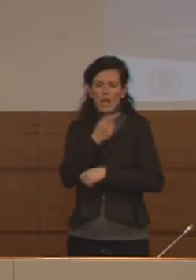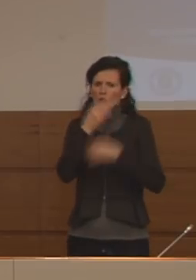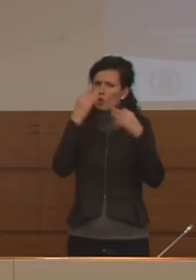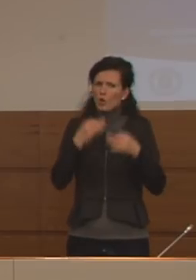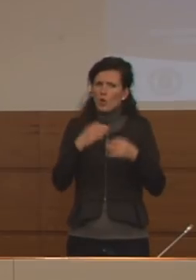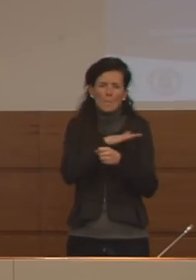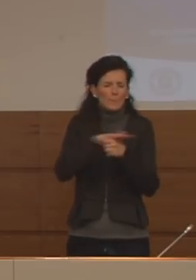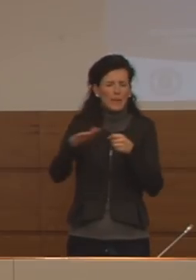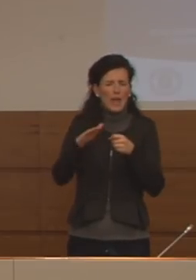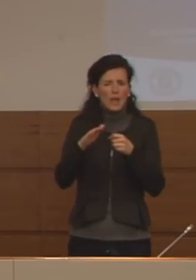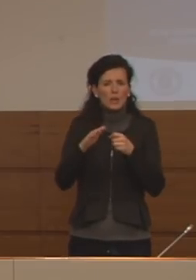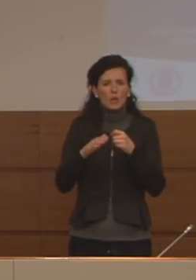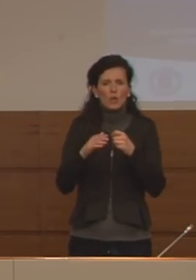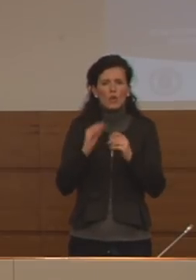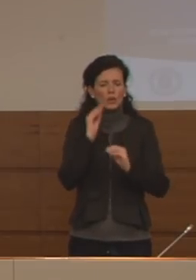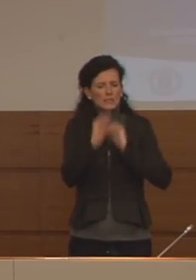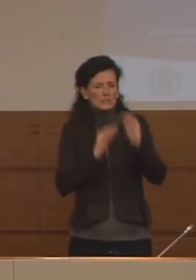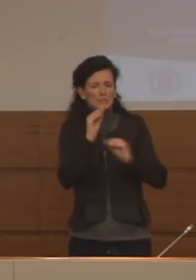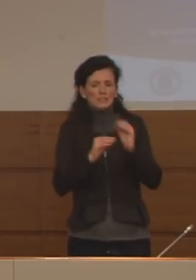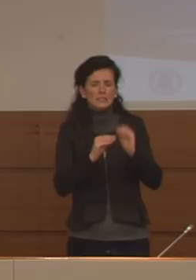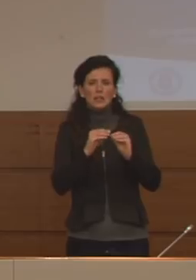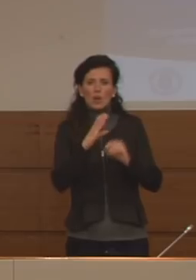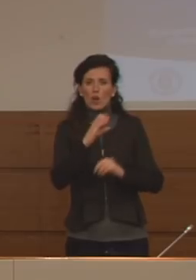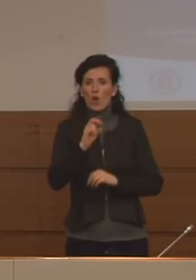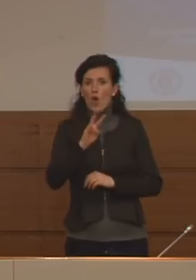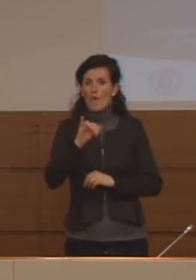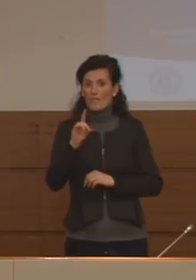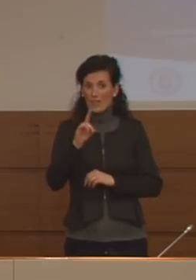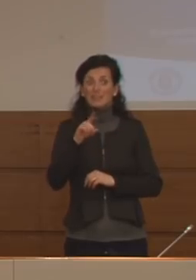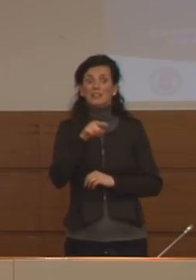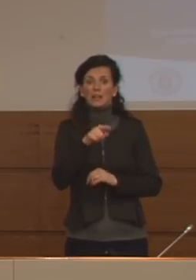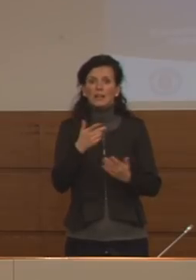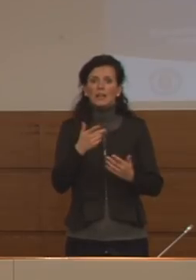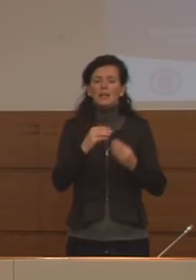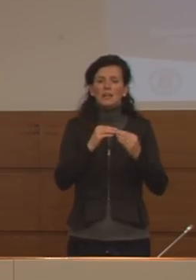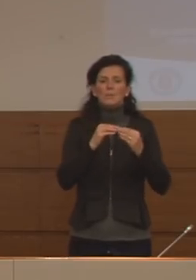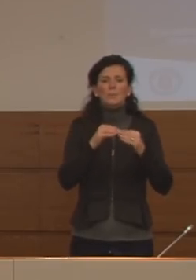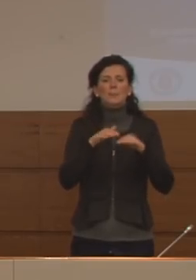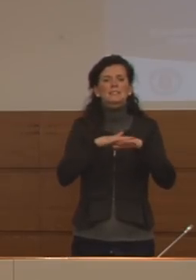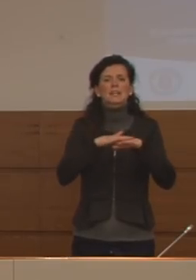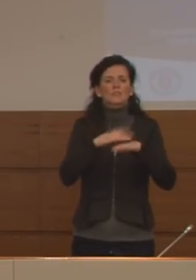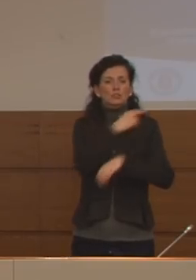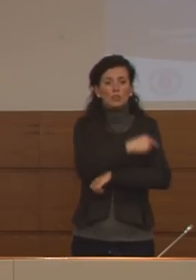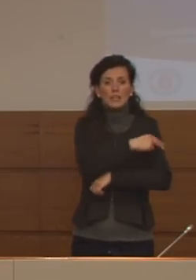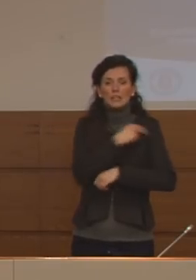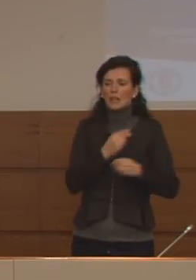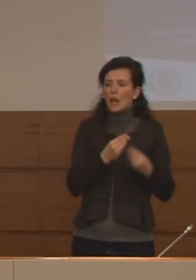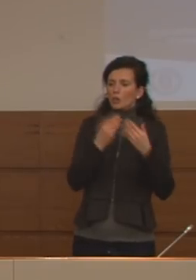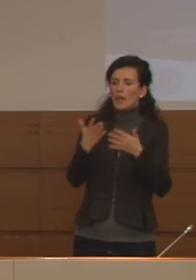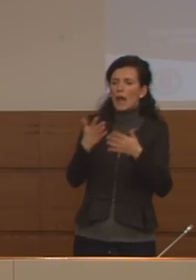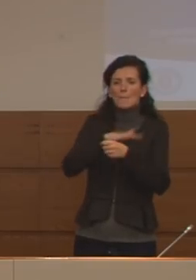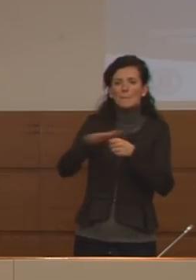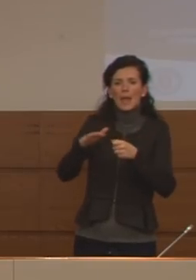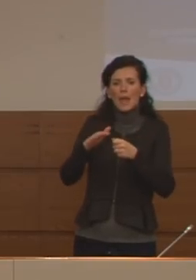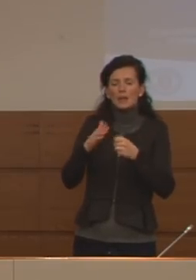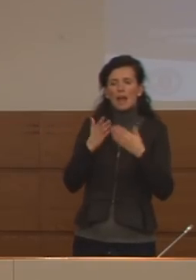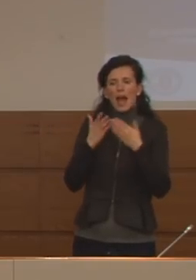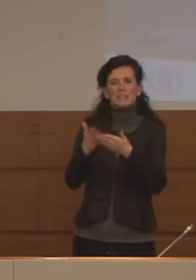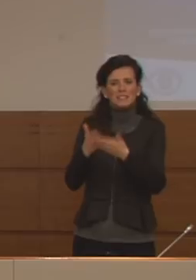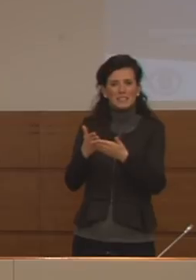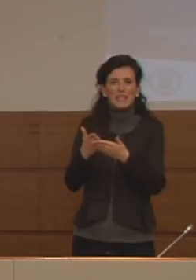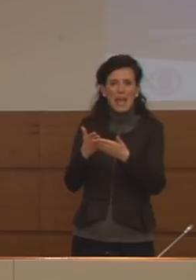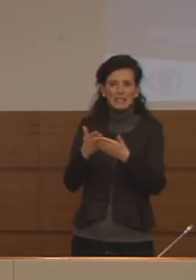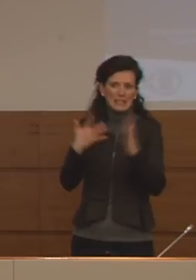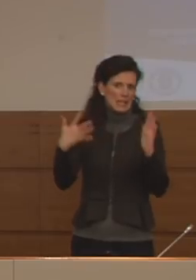garantire quel tipo di assistenza di cui sanitaria di cui hanno bisogno anzi